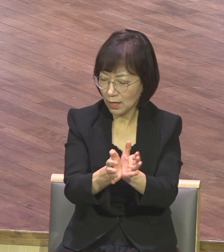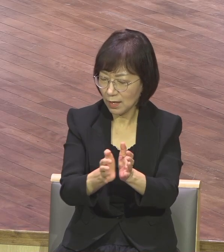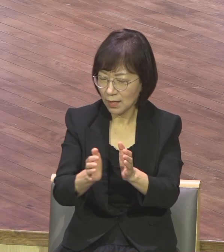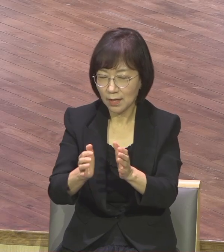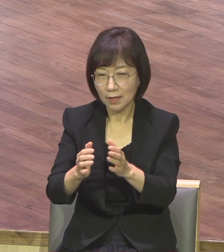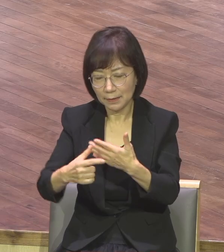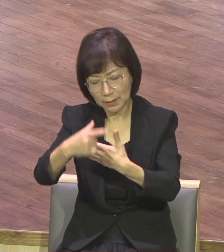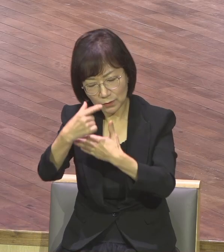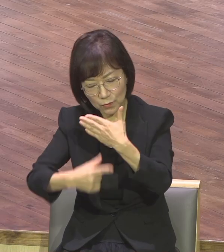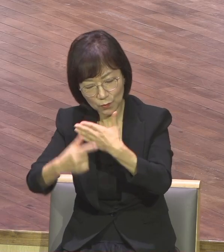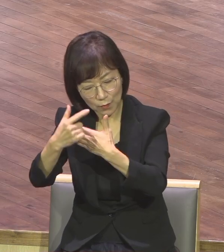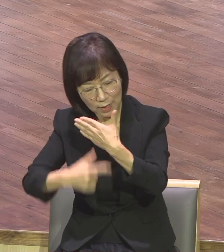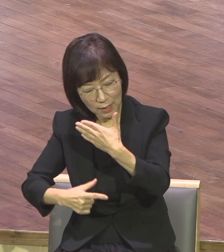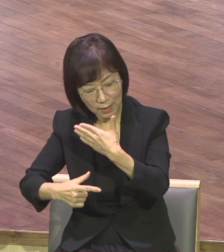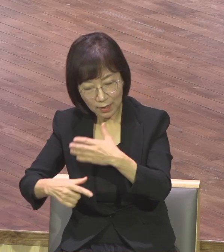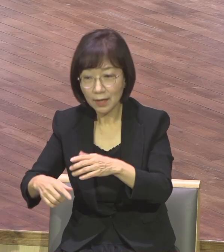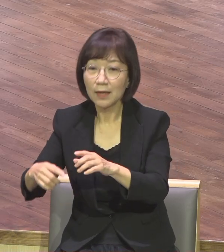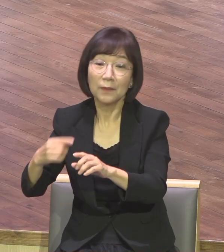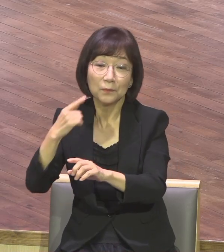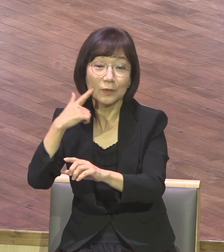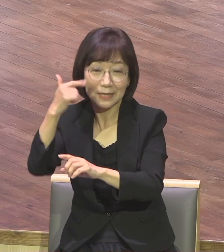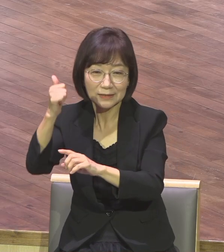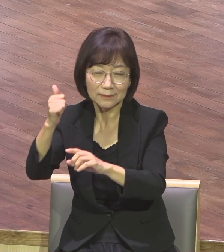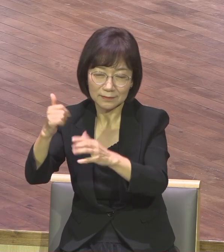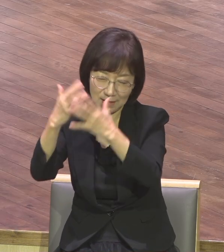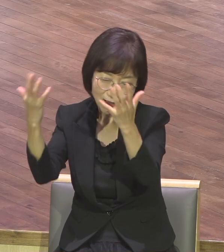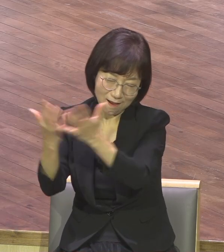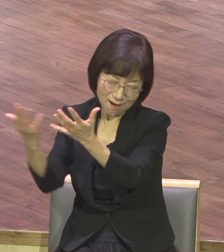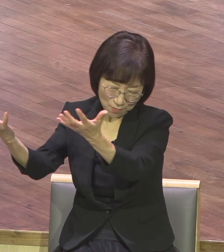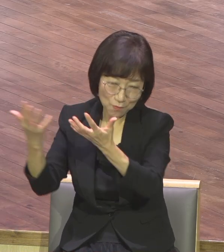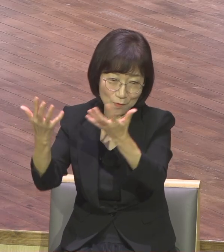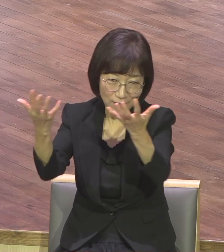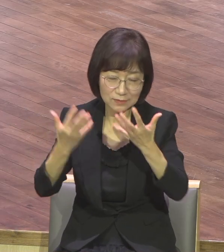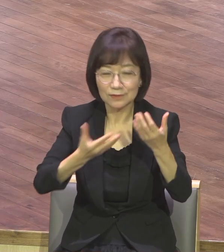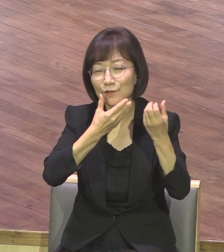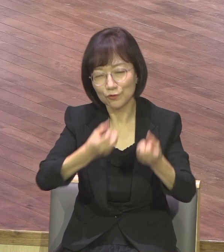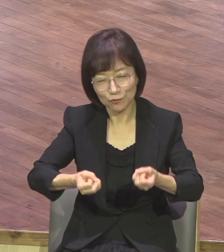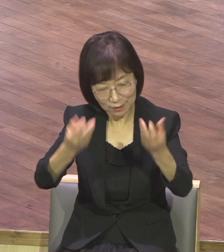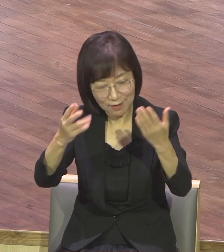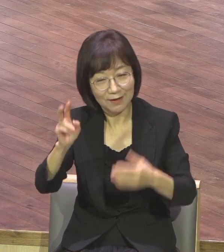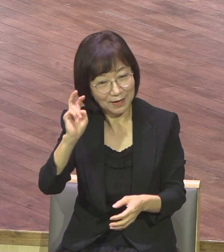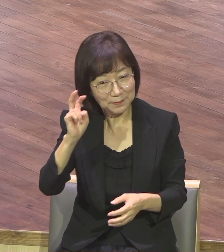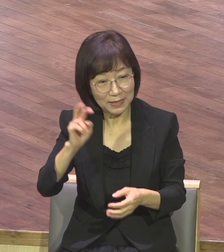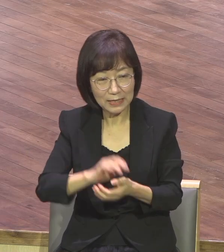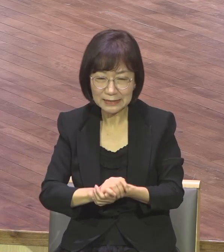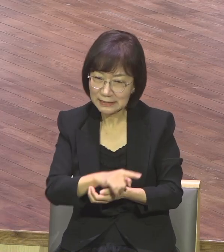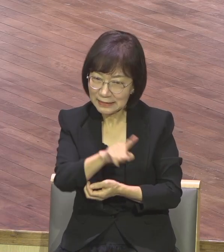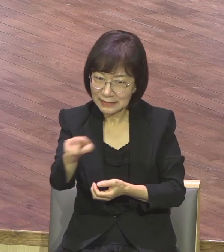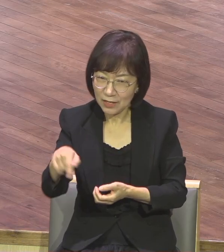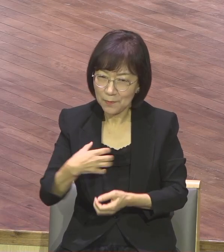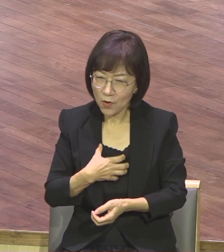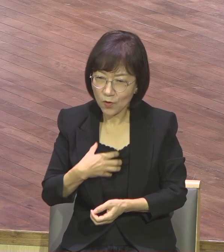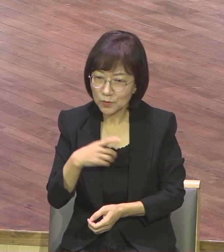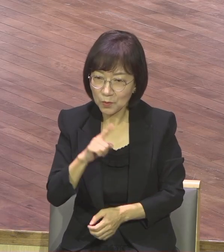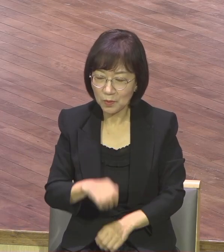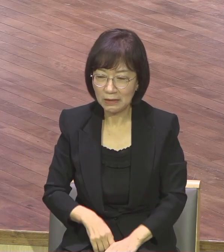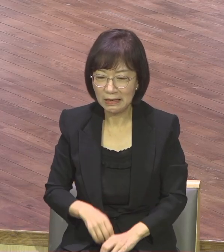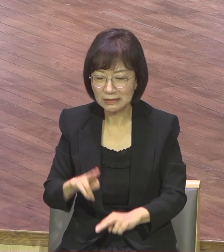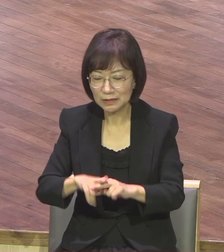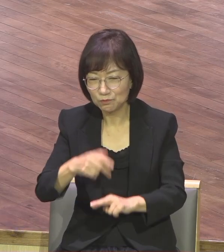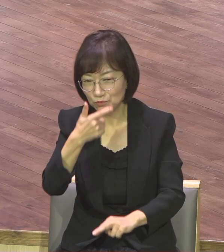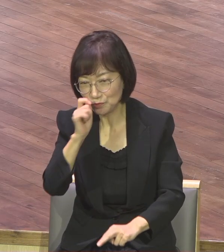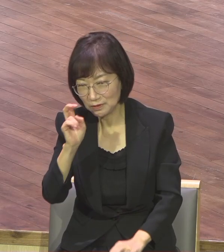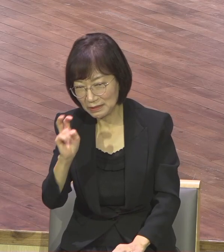소속된 우리 교단 목사님들이 많이 오셔서 축하해 주실 것입니다. 자리가 없을 거 아니냐, 지금도